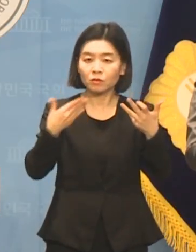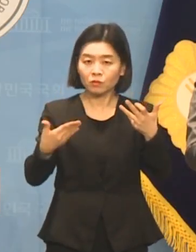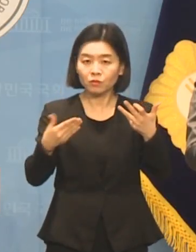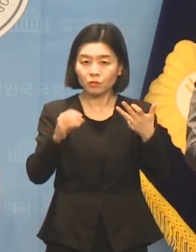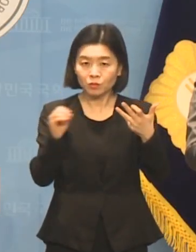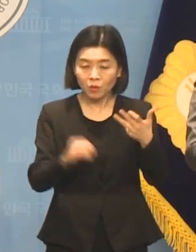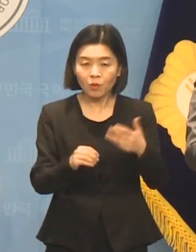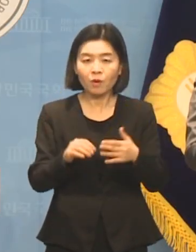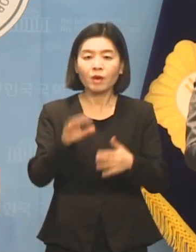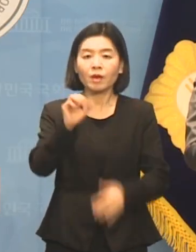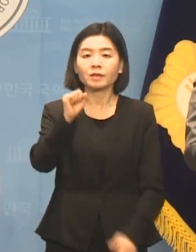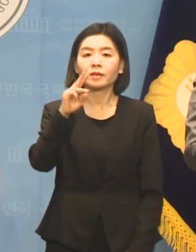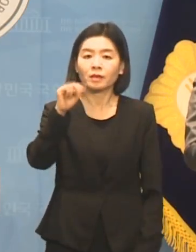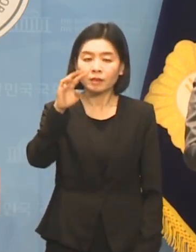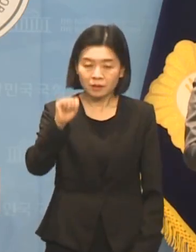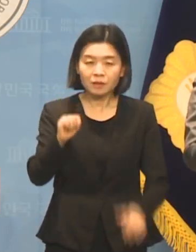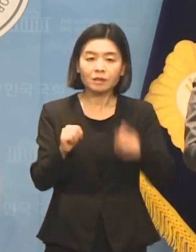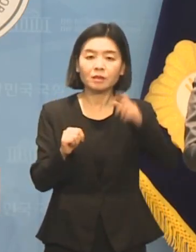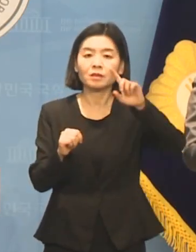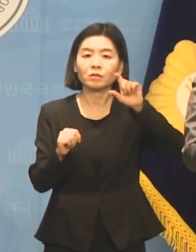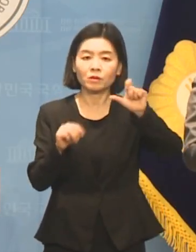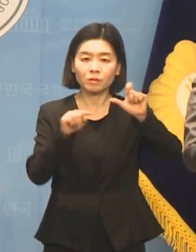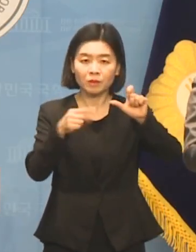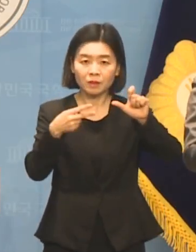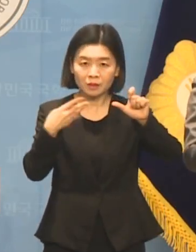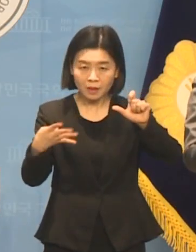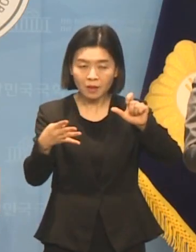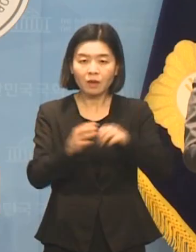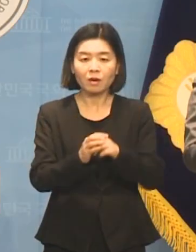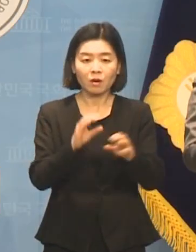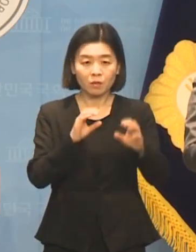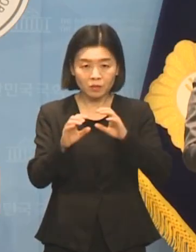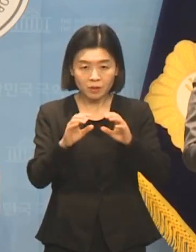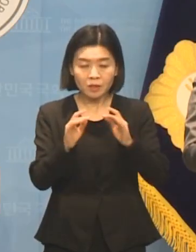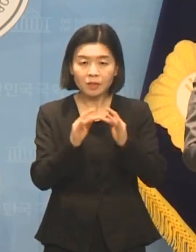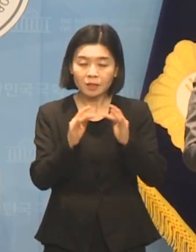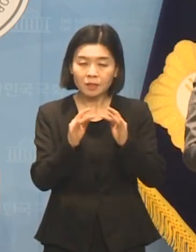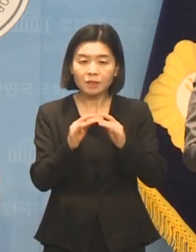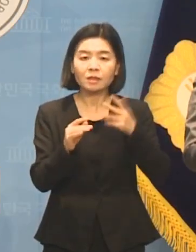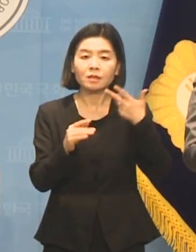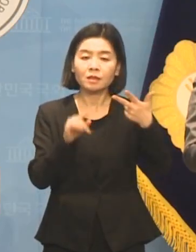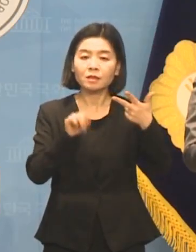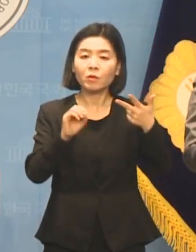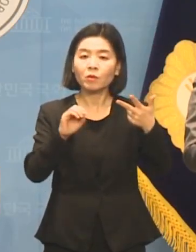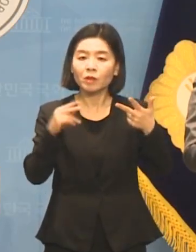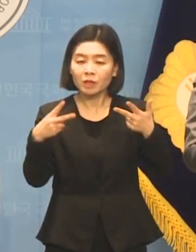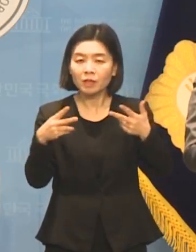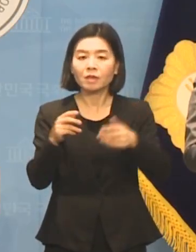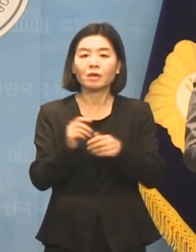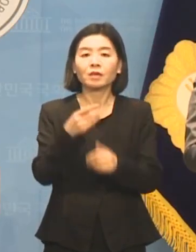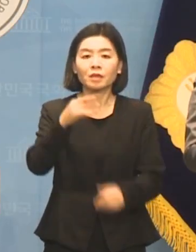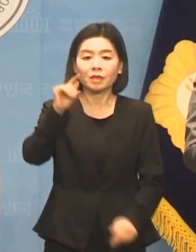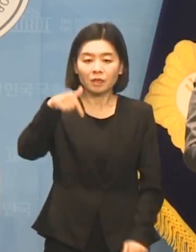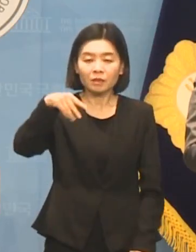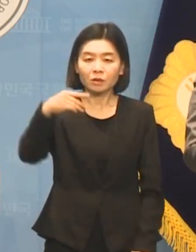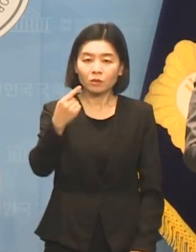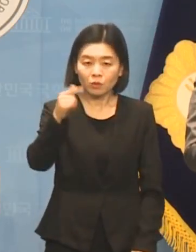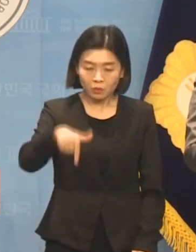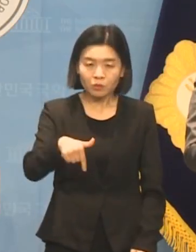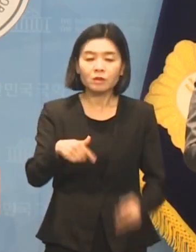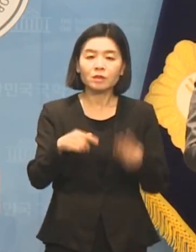18.29%, SNS는 15.24%, 커뮤니티가 7.01%, 틱톡이 3.35%